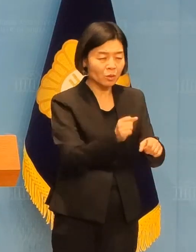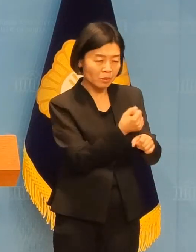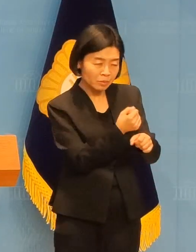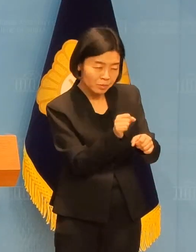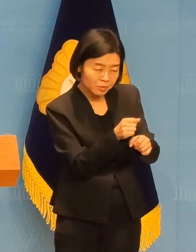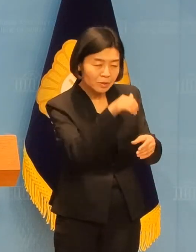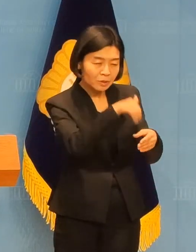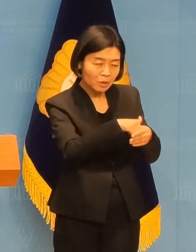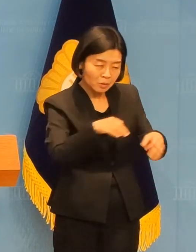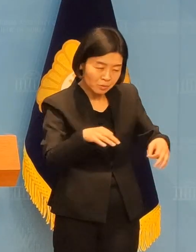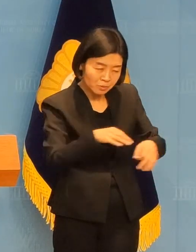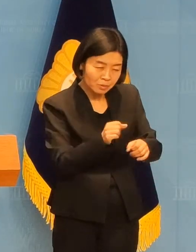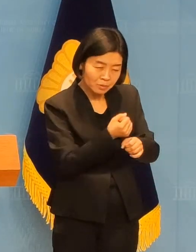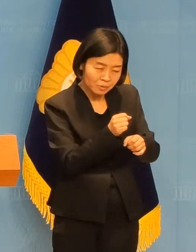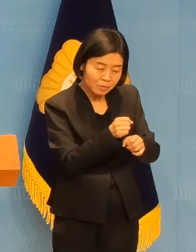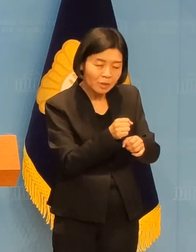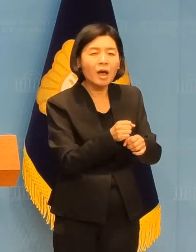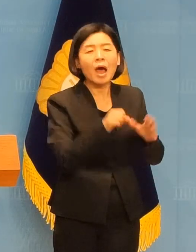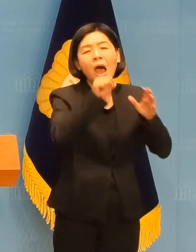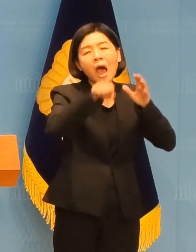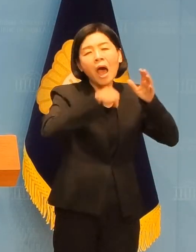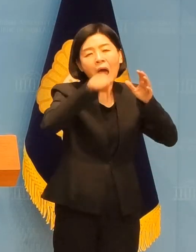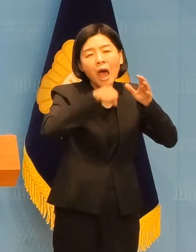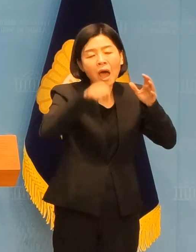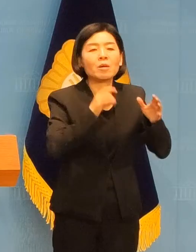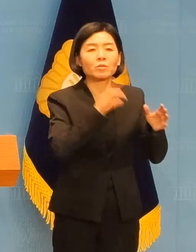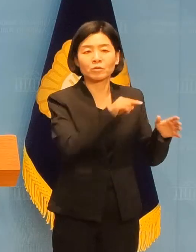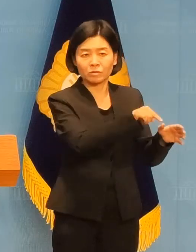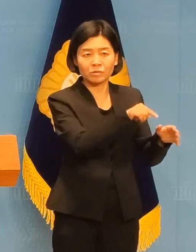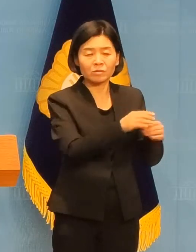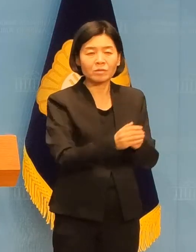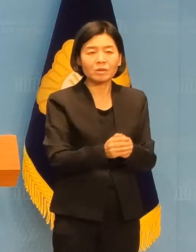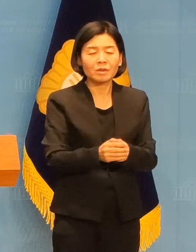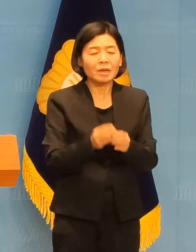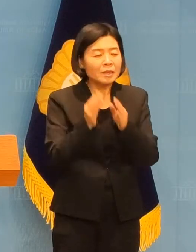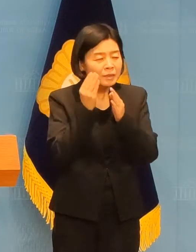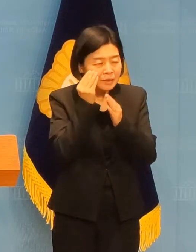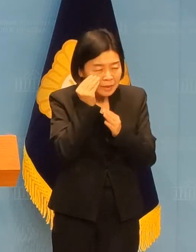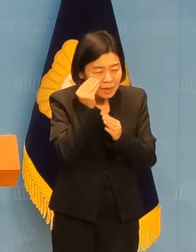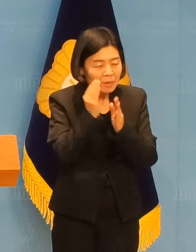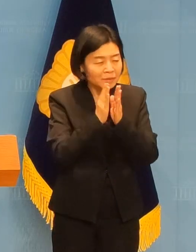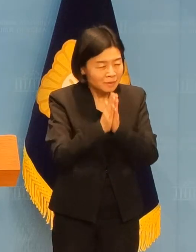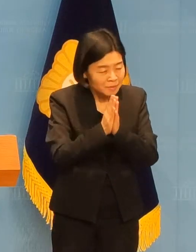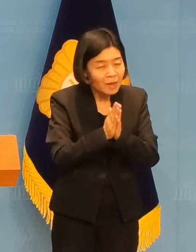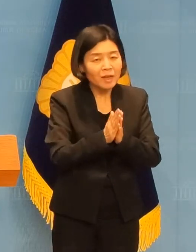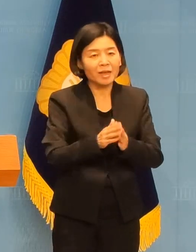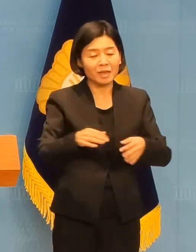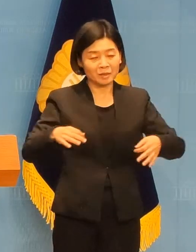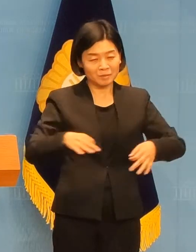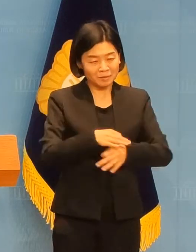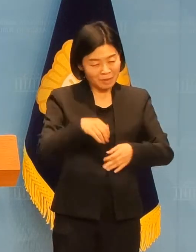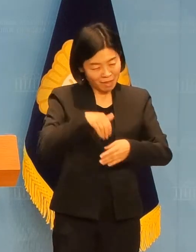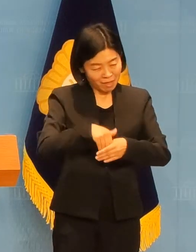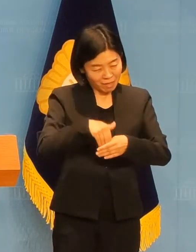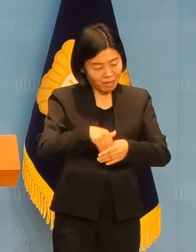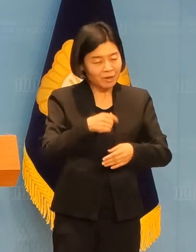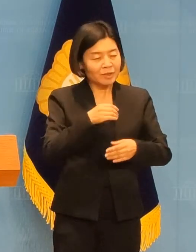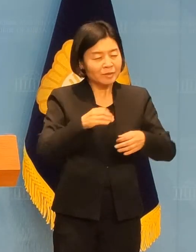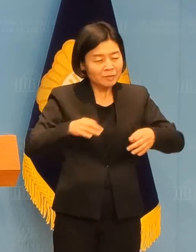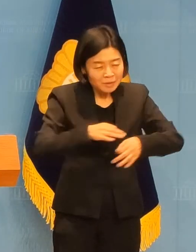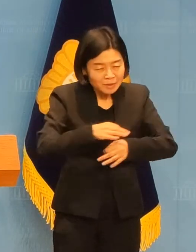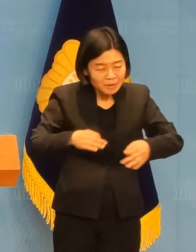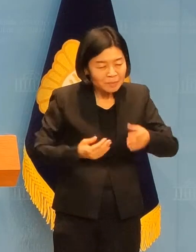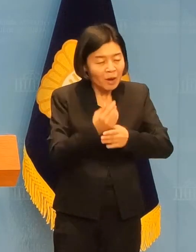때마다 떠들어댈 뿐입니다. 이 정도면 제발 부정선거가 있기를 바라는 기우제라도 지내는